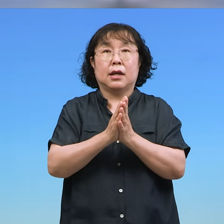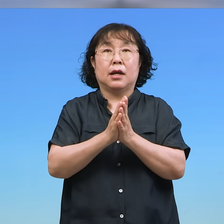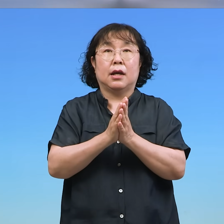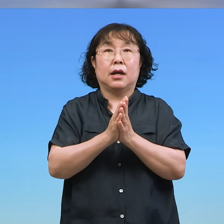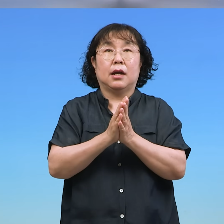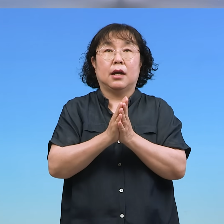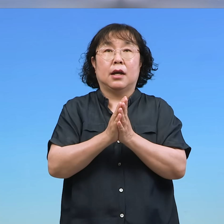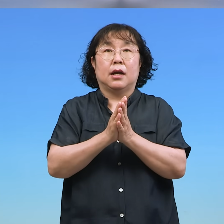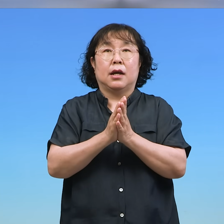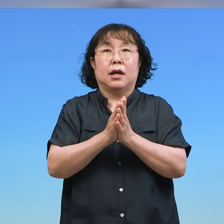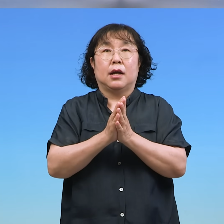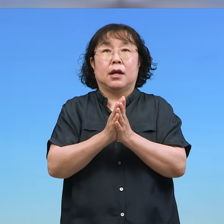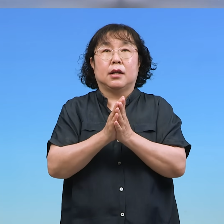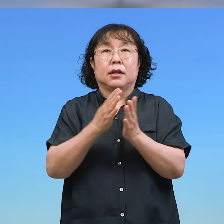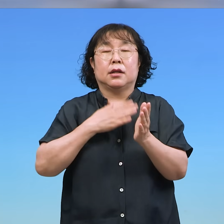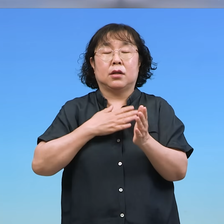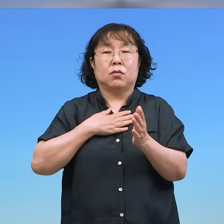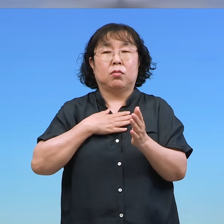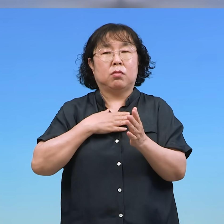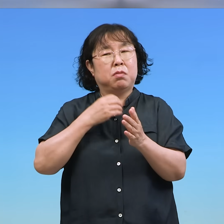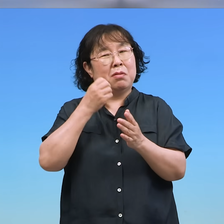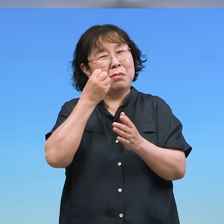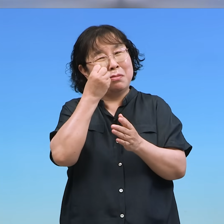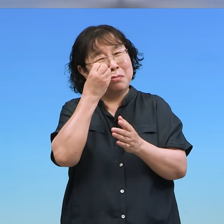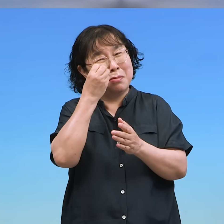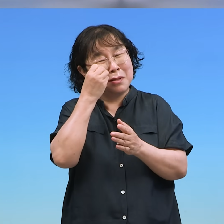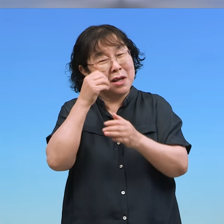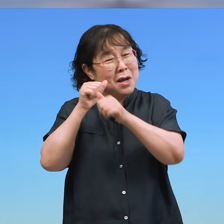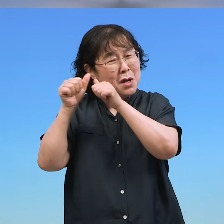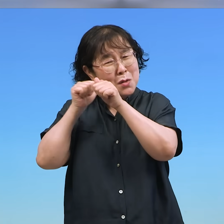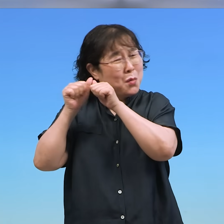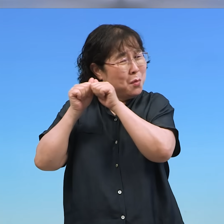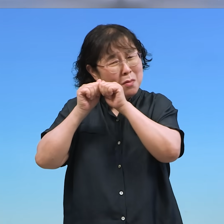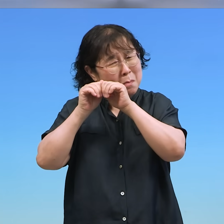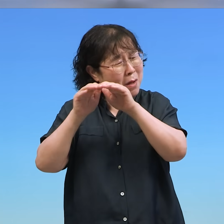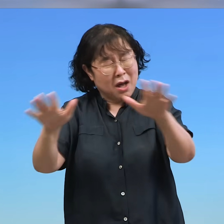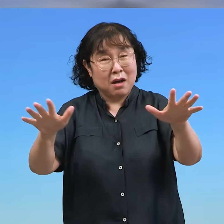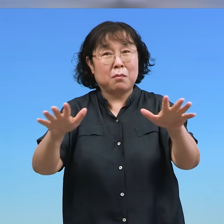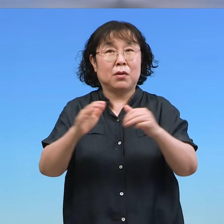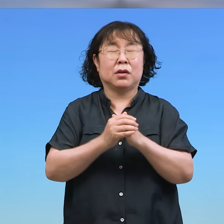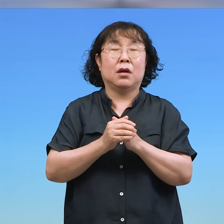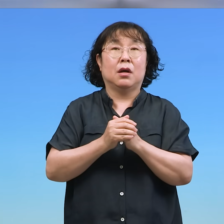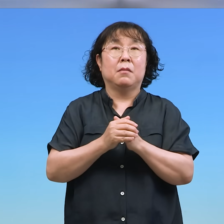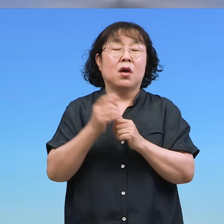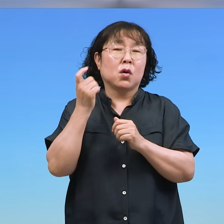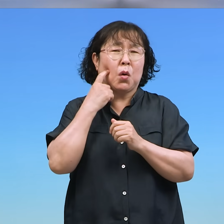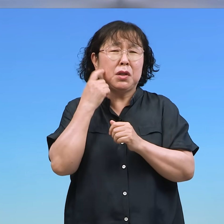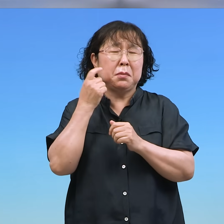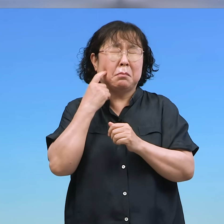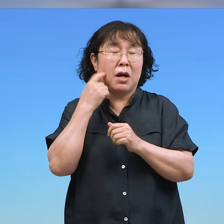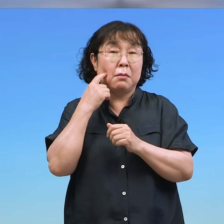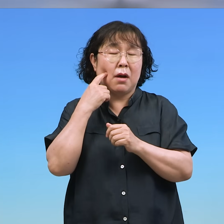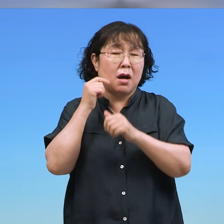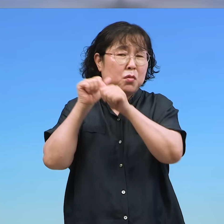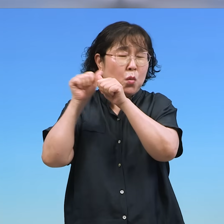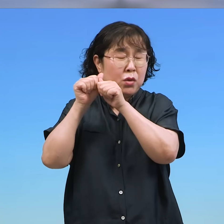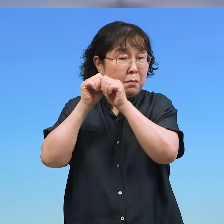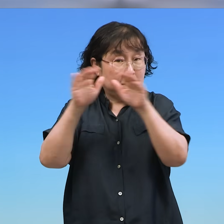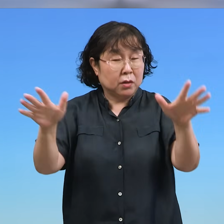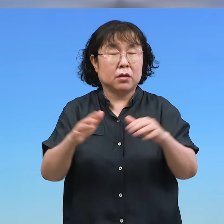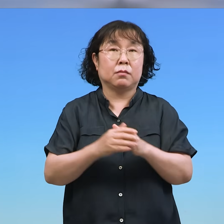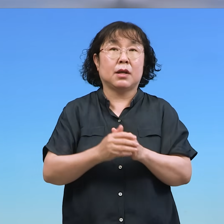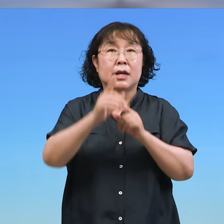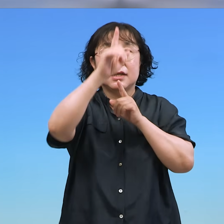쓰니까요, 자꾸 이상한 소문이 자꾸 나요. 제가 하지도 않은 말들도 자꾸 나고요. 막 이런 소문이